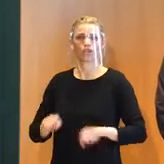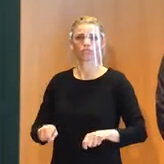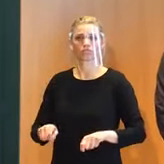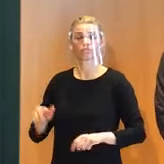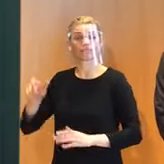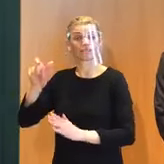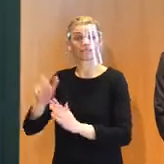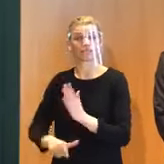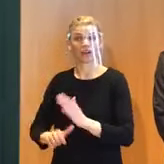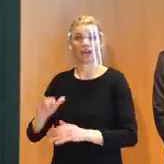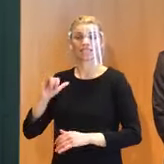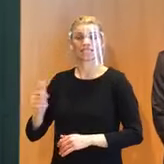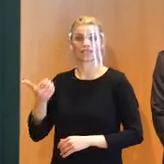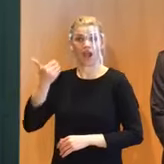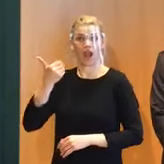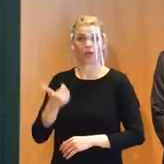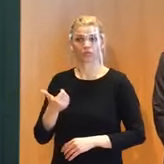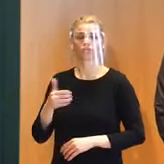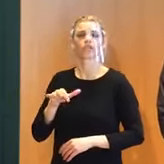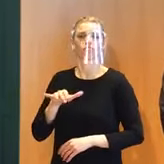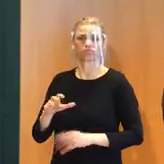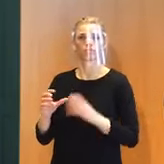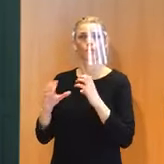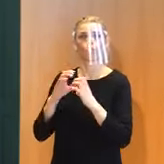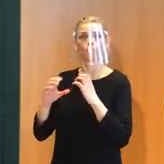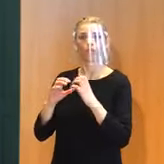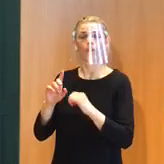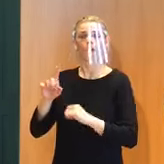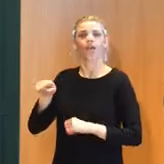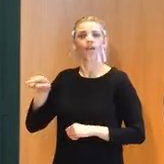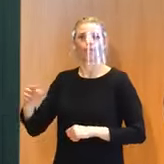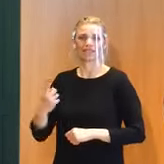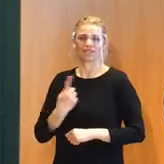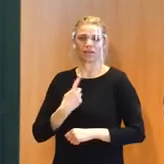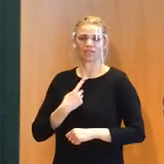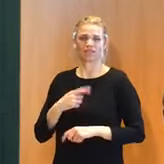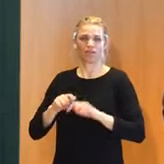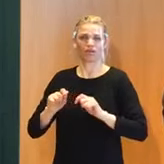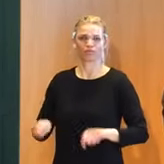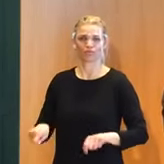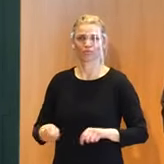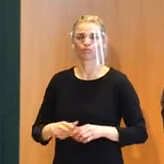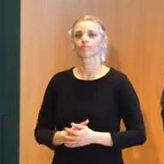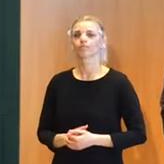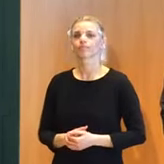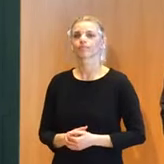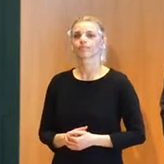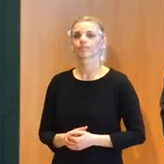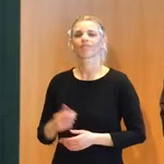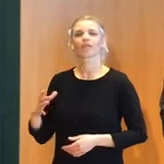ľudí komunikujeme, ale oni rozhodujú sami za seba.